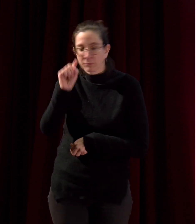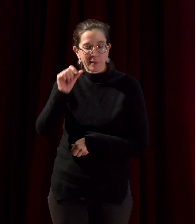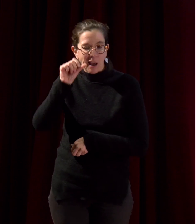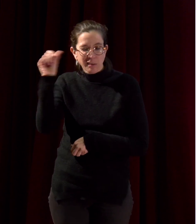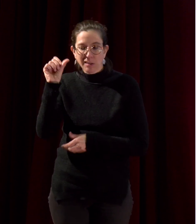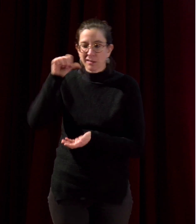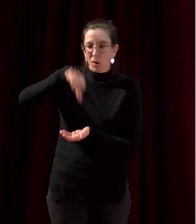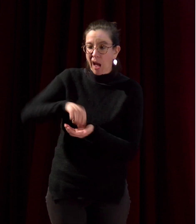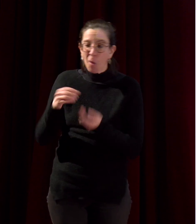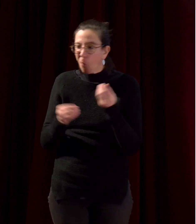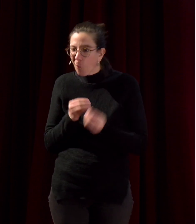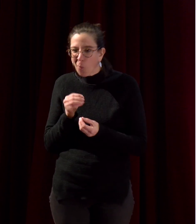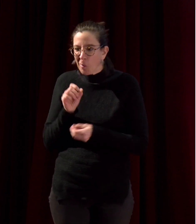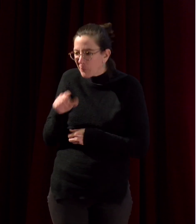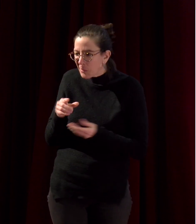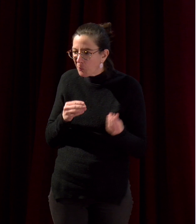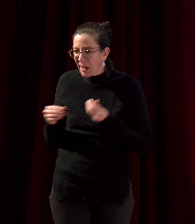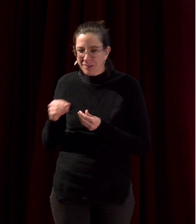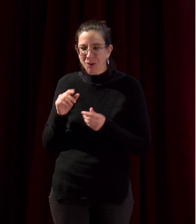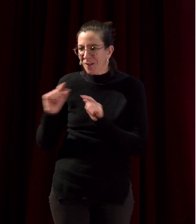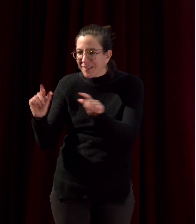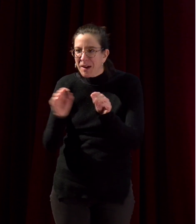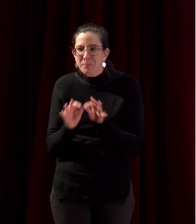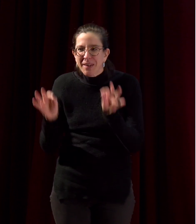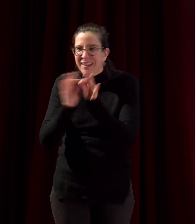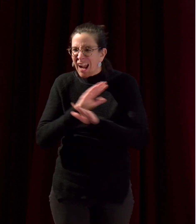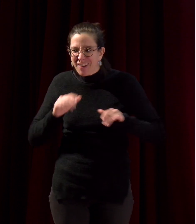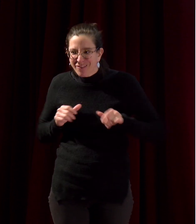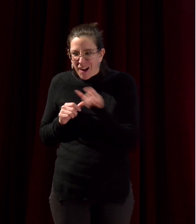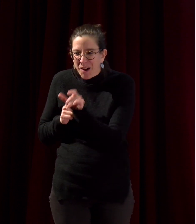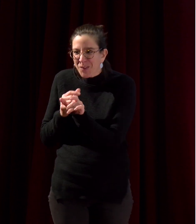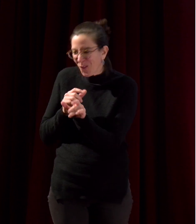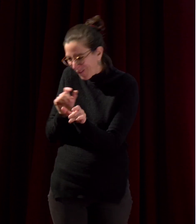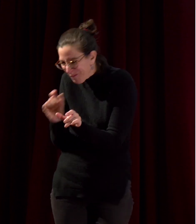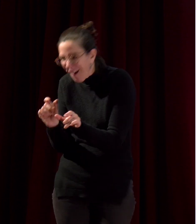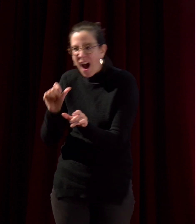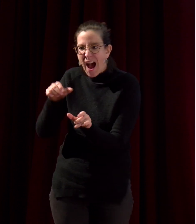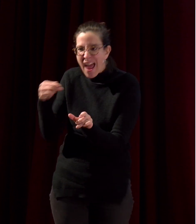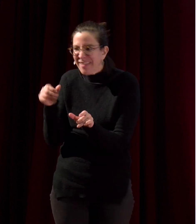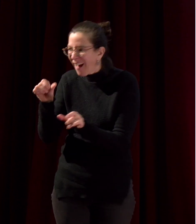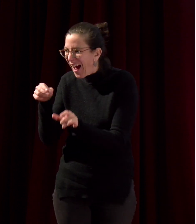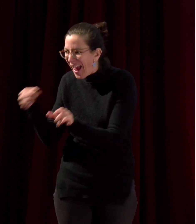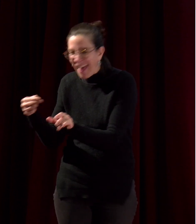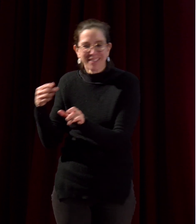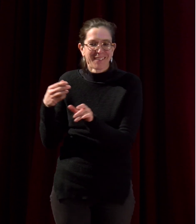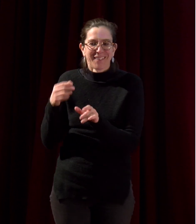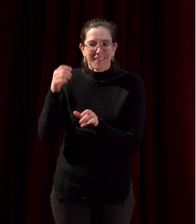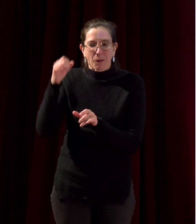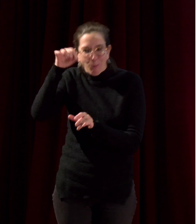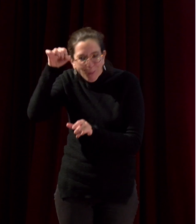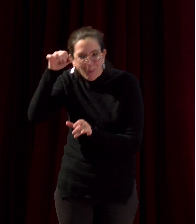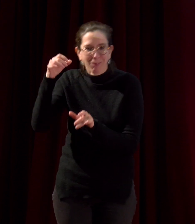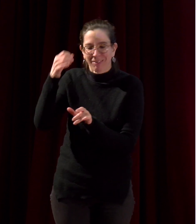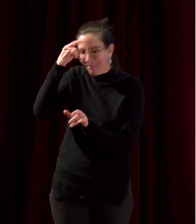vous avez l'habitude de le dire, sauf le Turkménistan, je crois, mais tous les autres. Voilà, des travaux qui évidemment